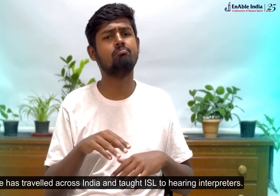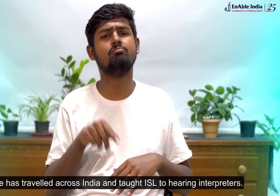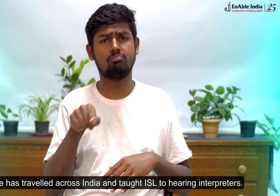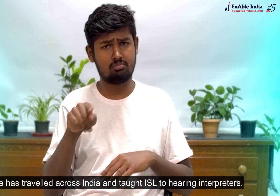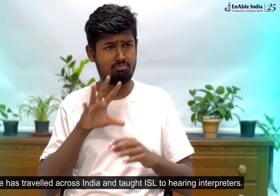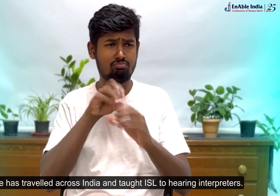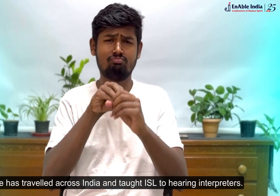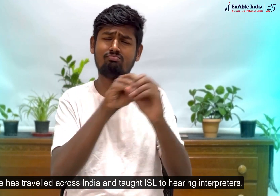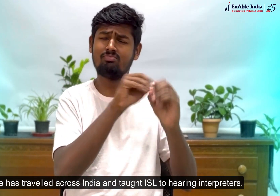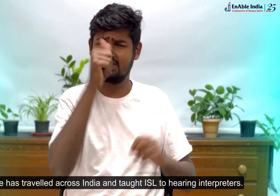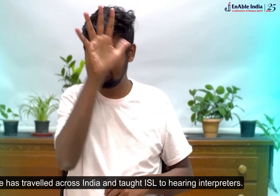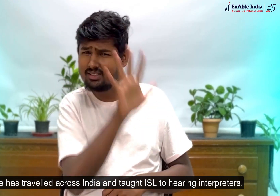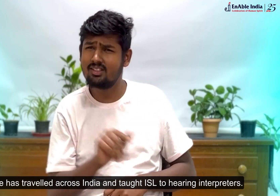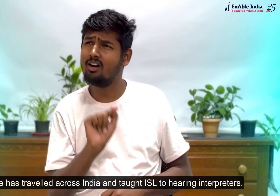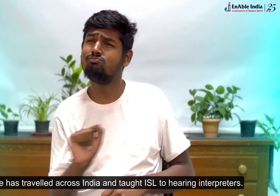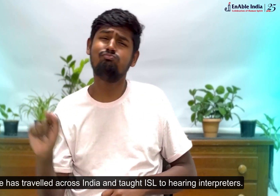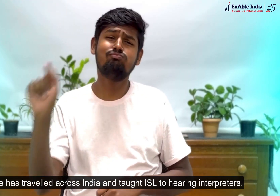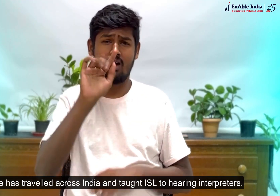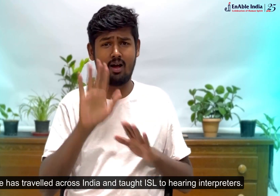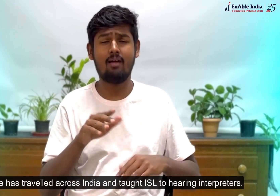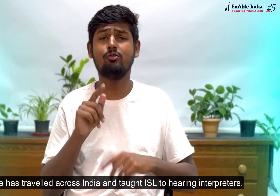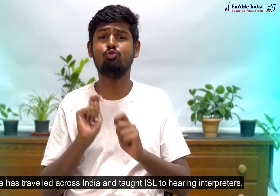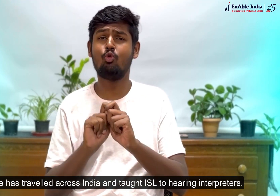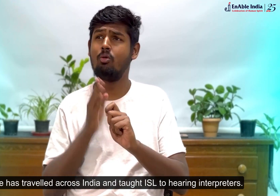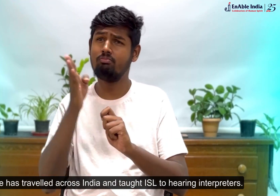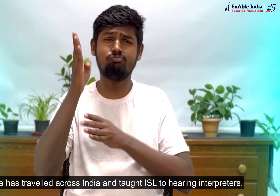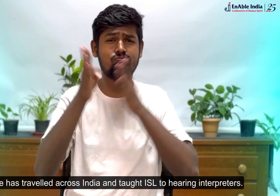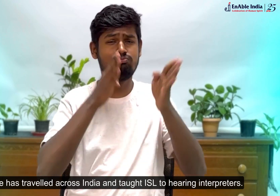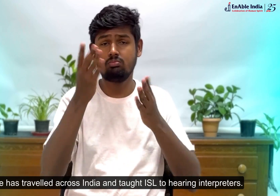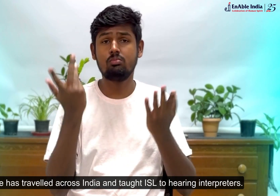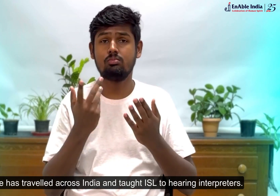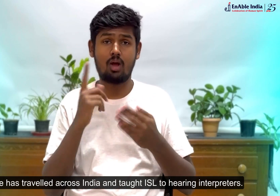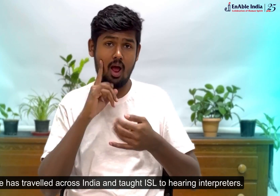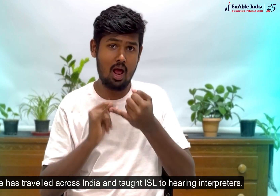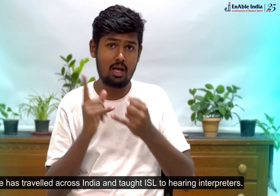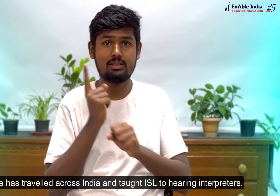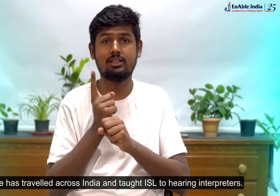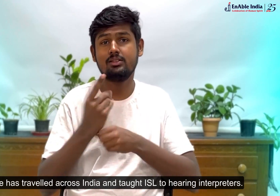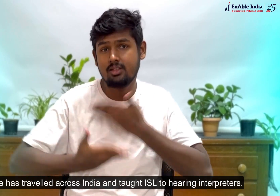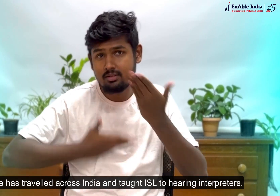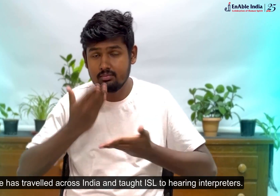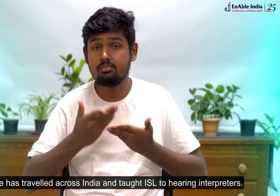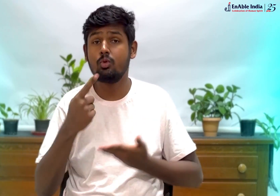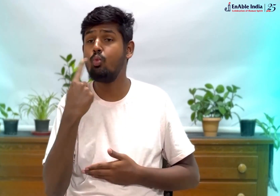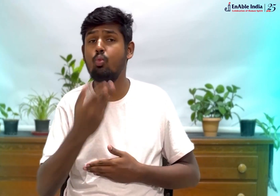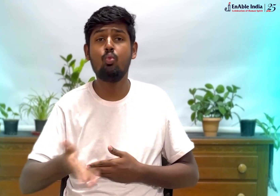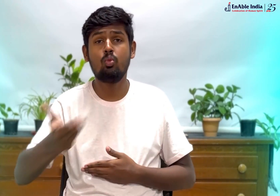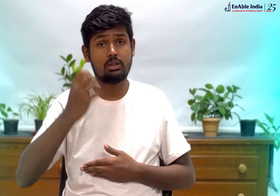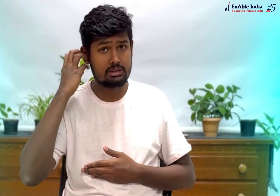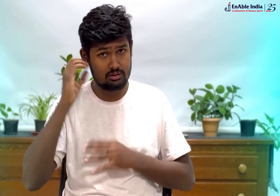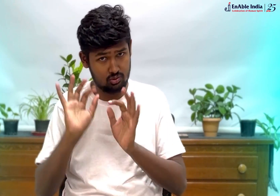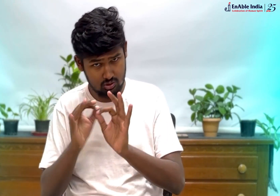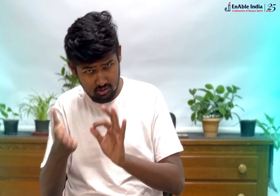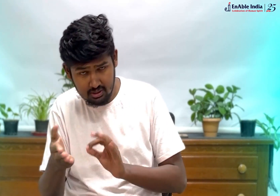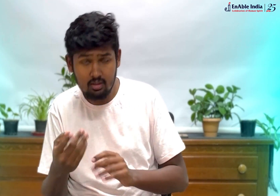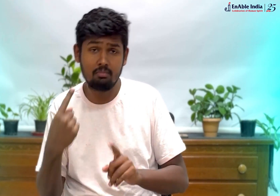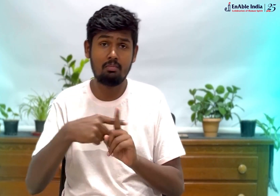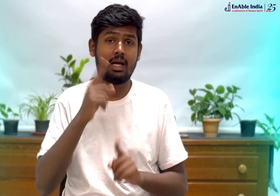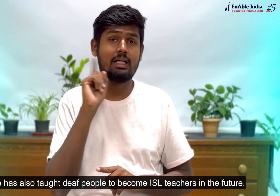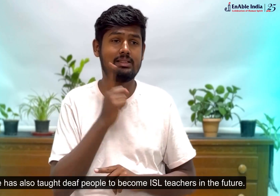किया। इसके बाद उन्होंने आईएसएल पढ़ाने का सी लेवल सर्टिफिकेट कोर्स पूरा किया। उन्होंने पूरे भारत की यात्रा की है